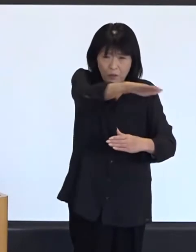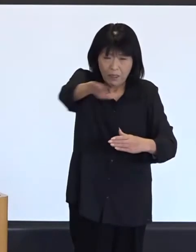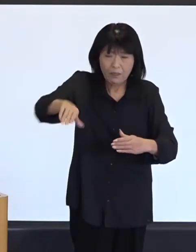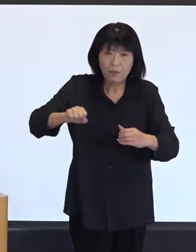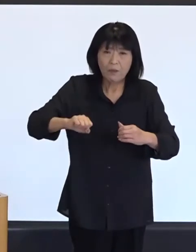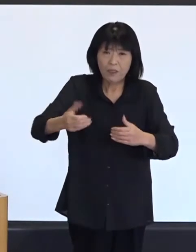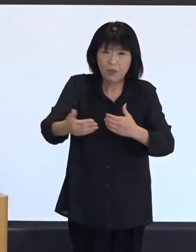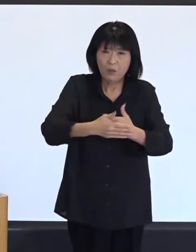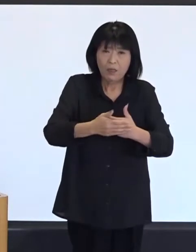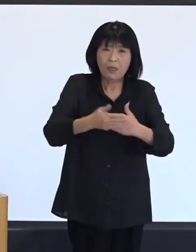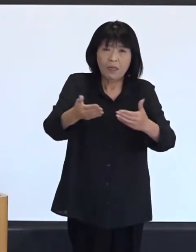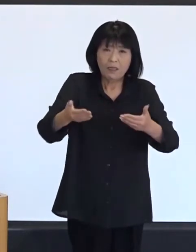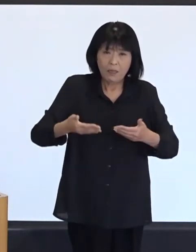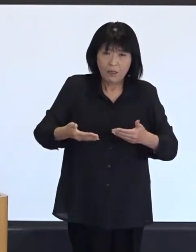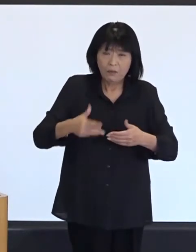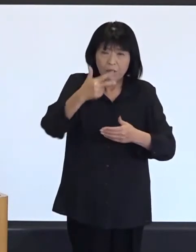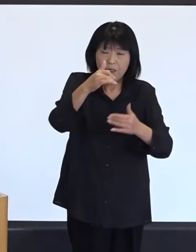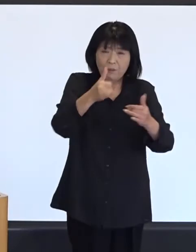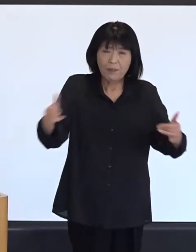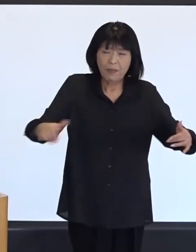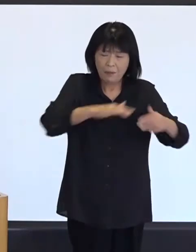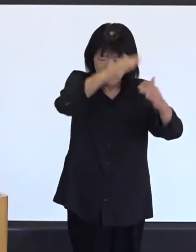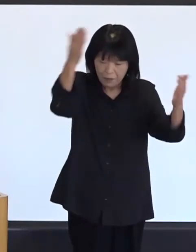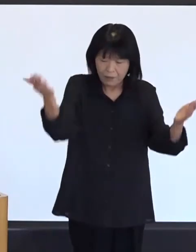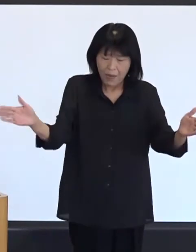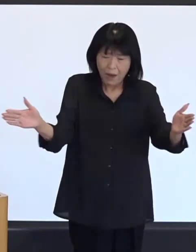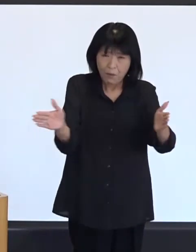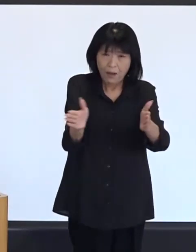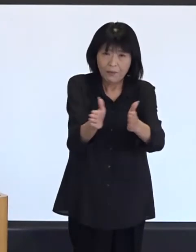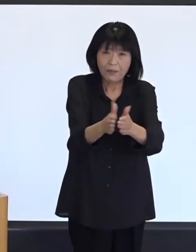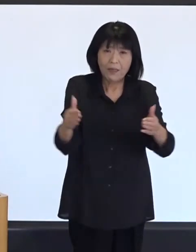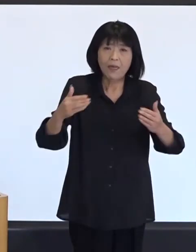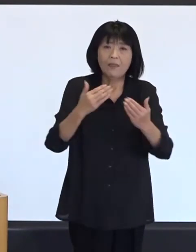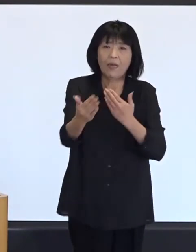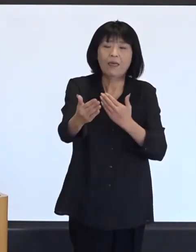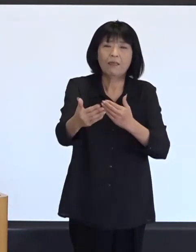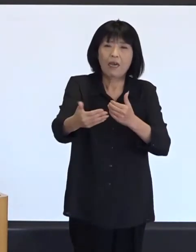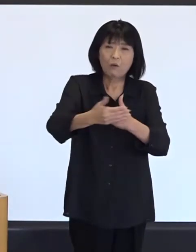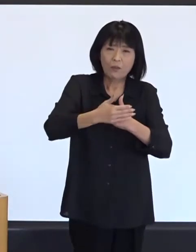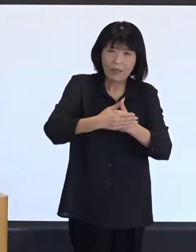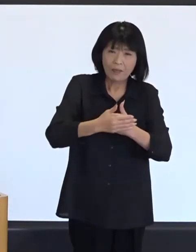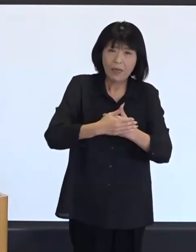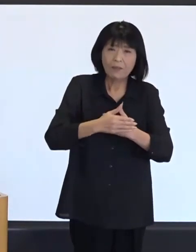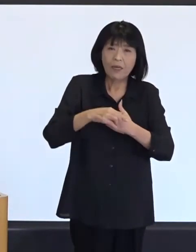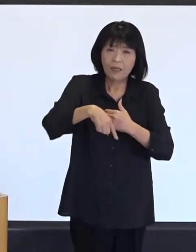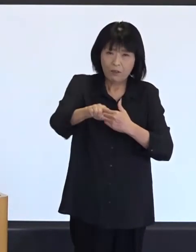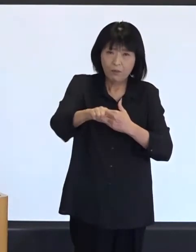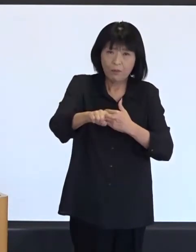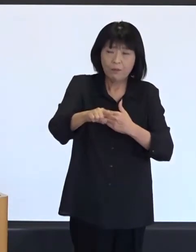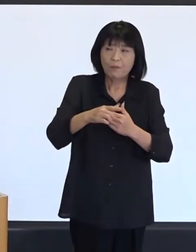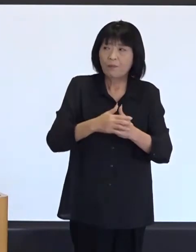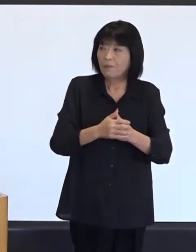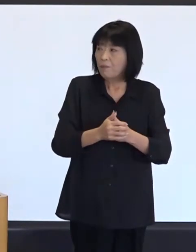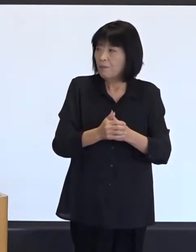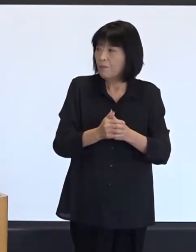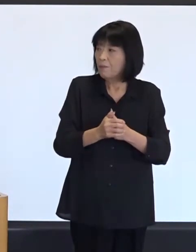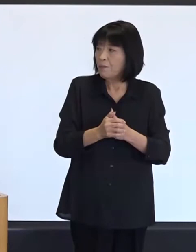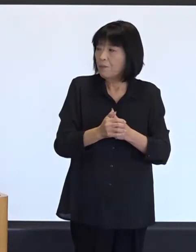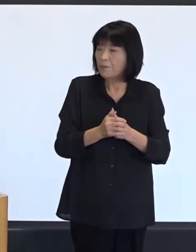っており、市民一丸となって大会を支えていると実感をしております。